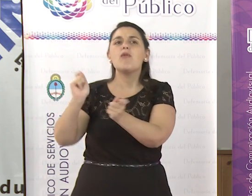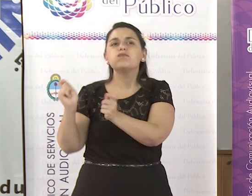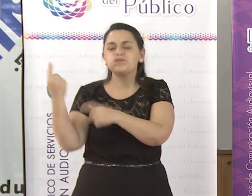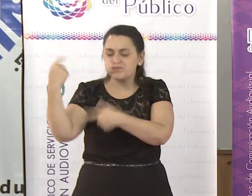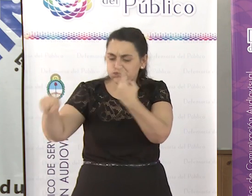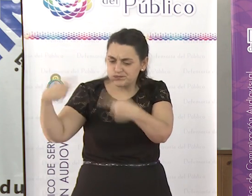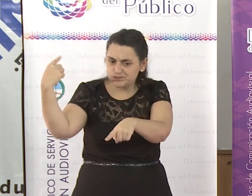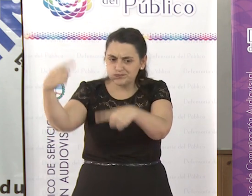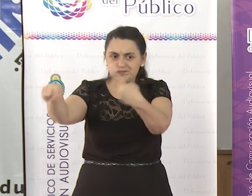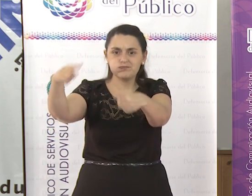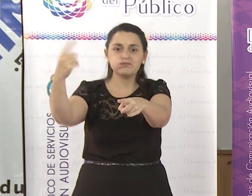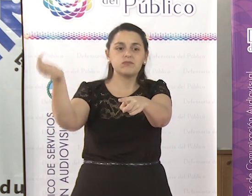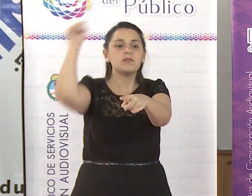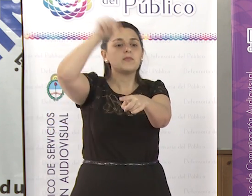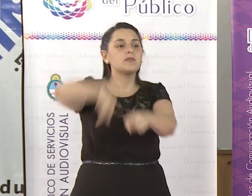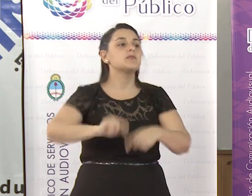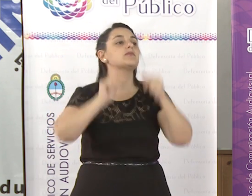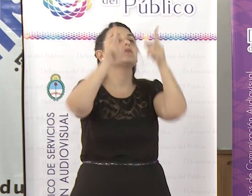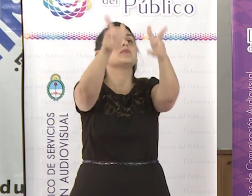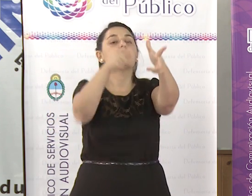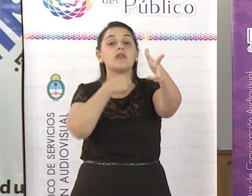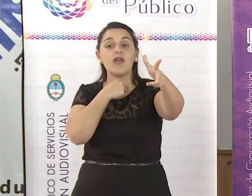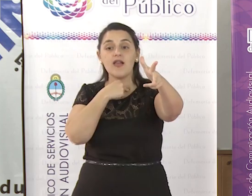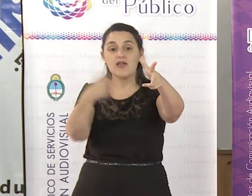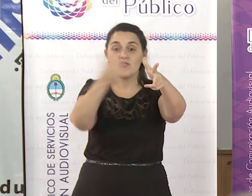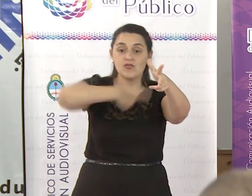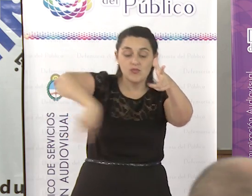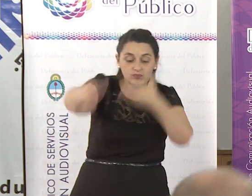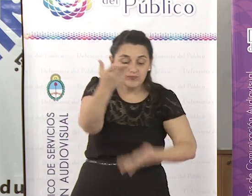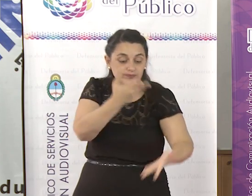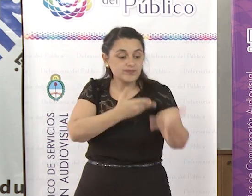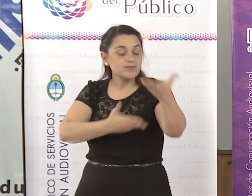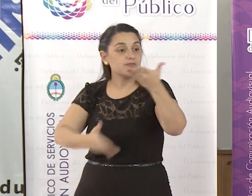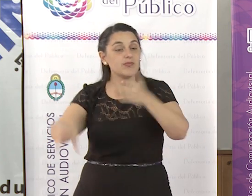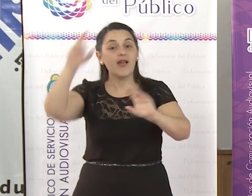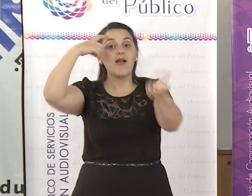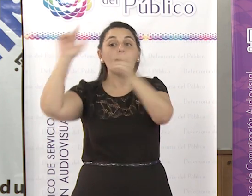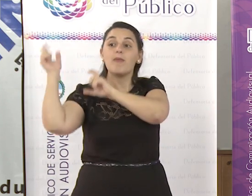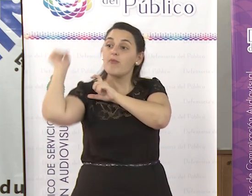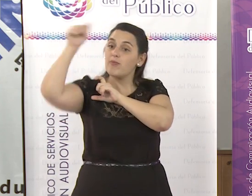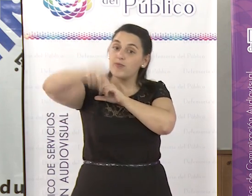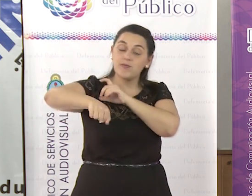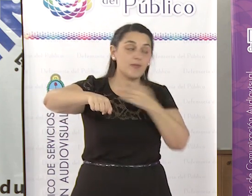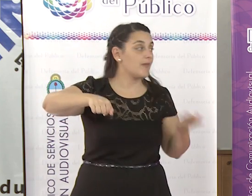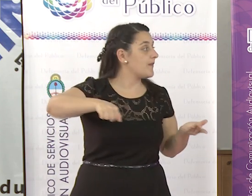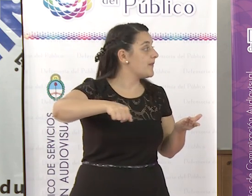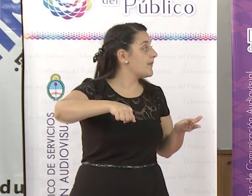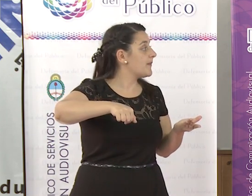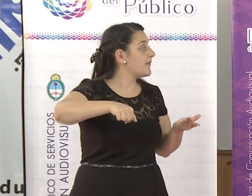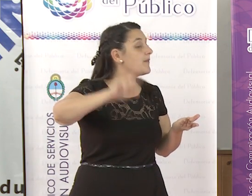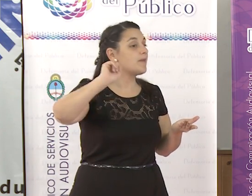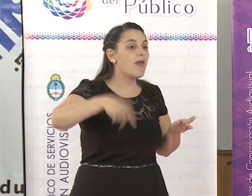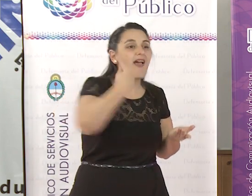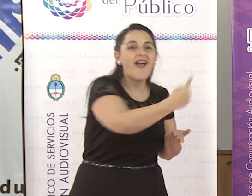donde queremos comentar justamente y compartir la experiencia nuestra como compartir con la experiencia que tiene y también hemos ido